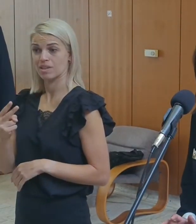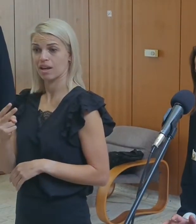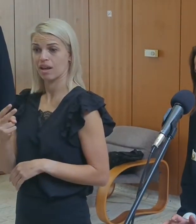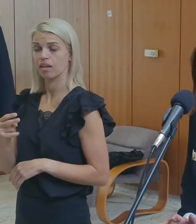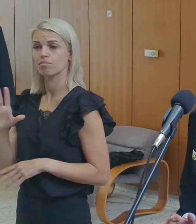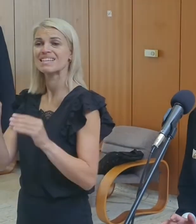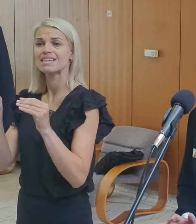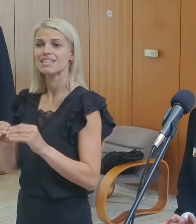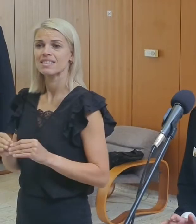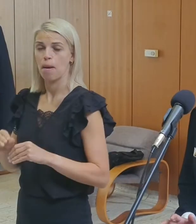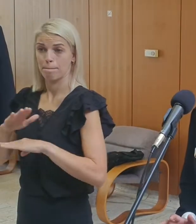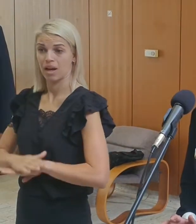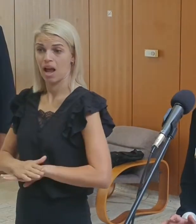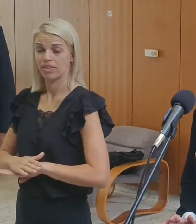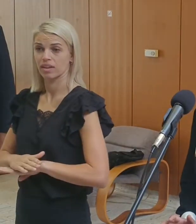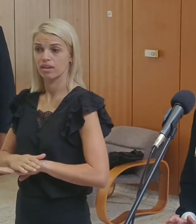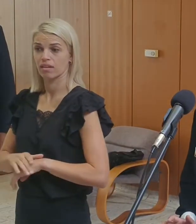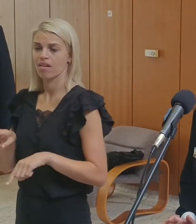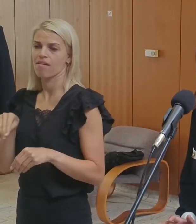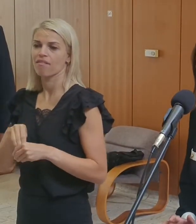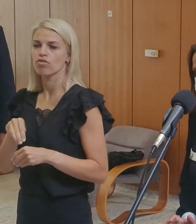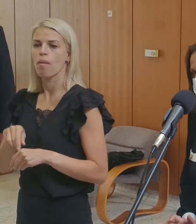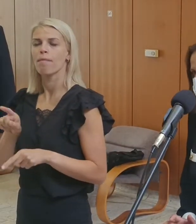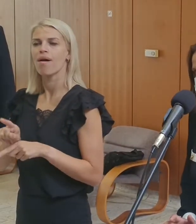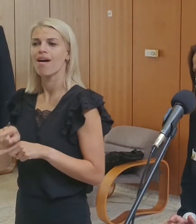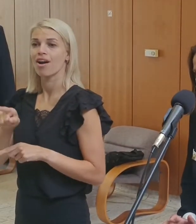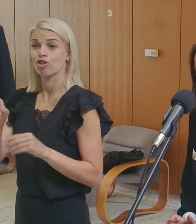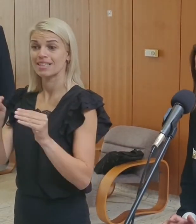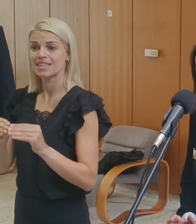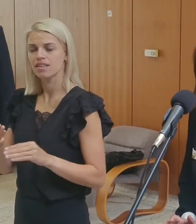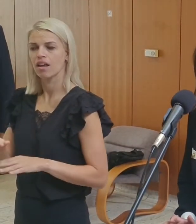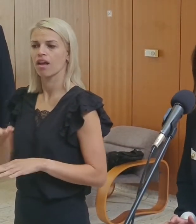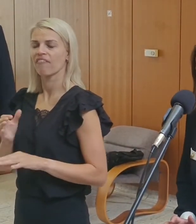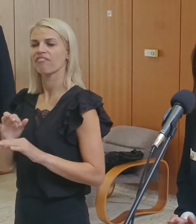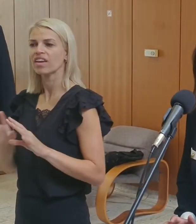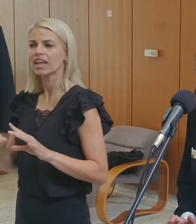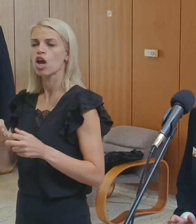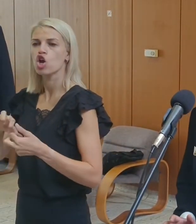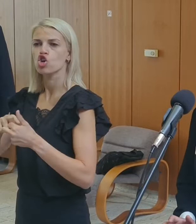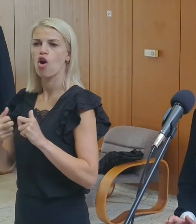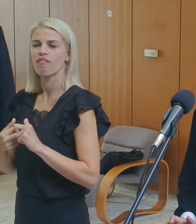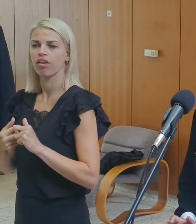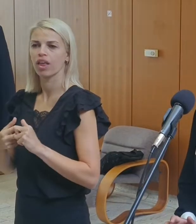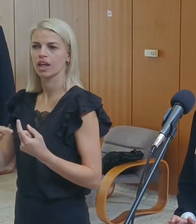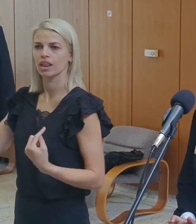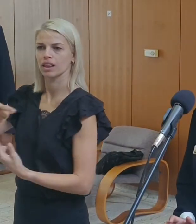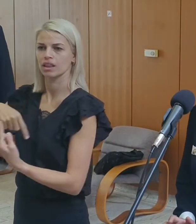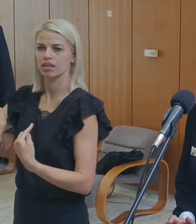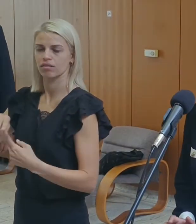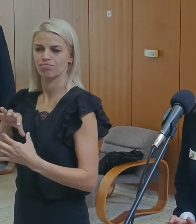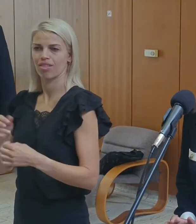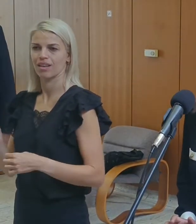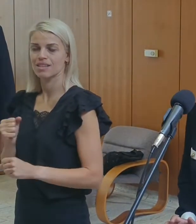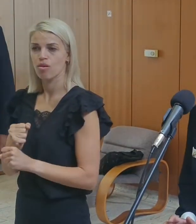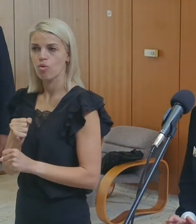systém právny, či nám nevytvára príliš veľa priestoru na to, aby sme nám dostávali do konfliktu inštitúcie v rámci trestného konania. Tak ako